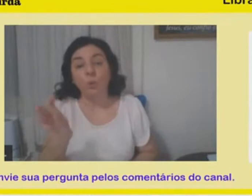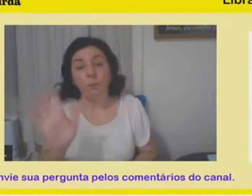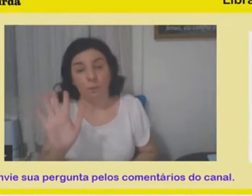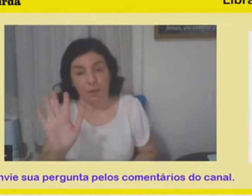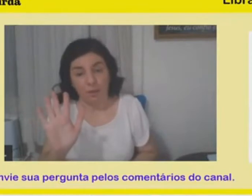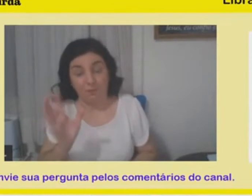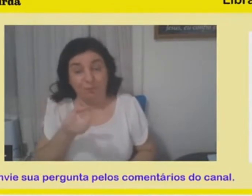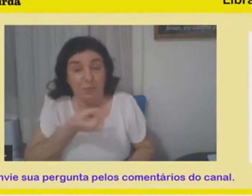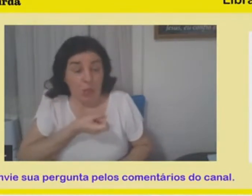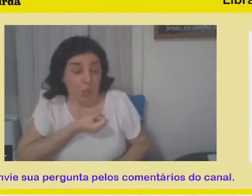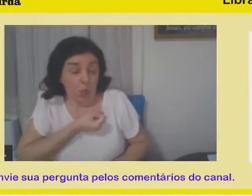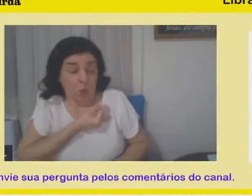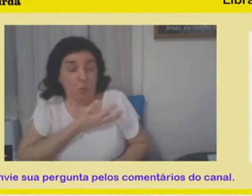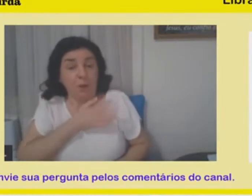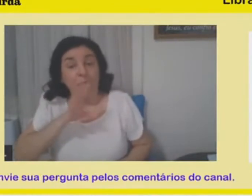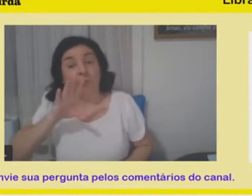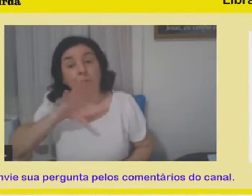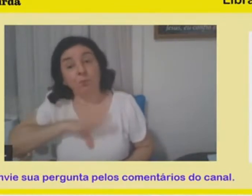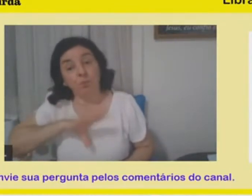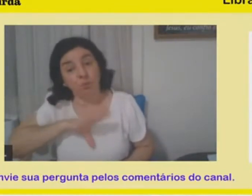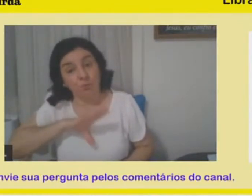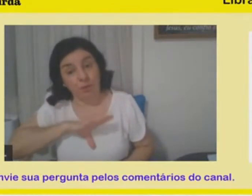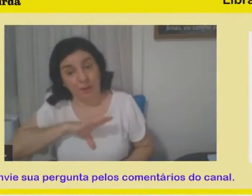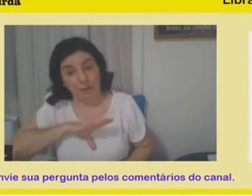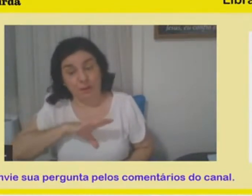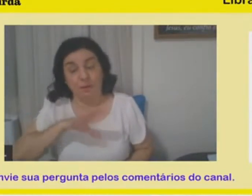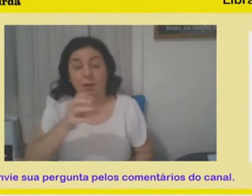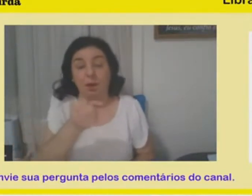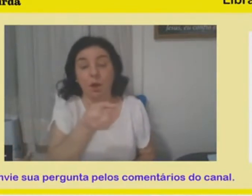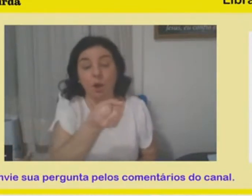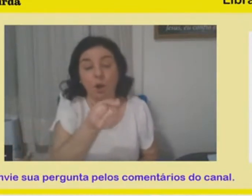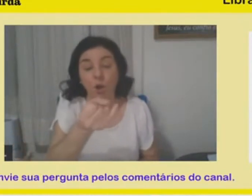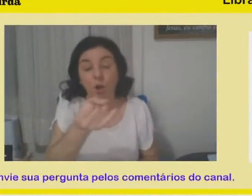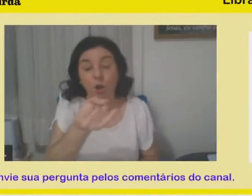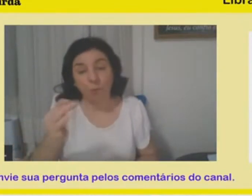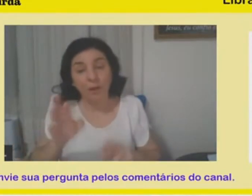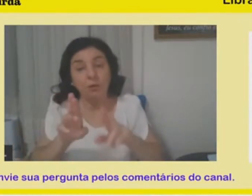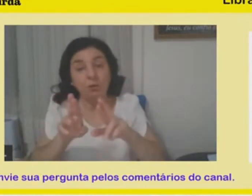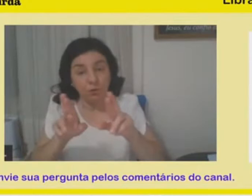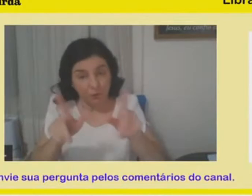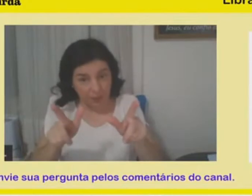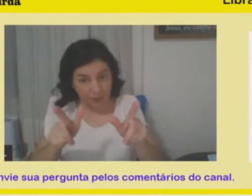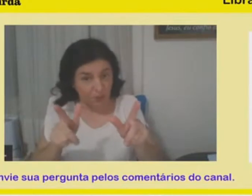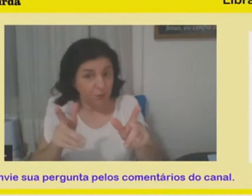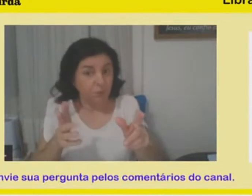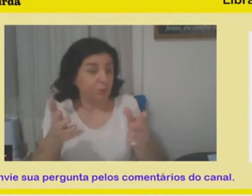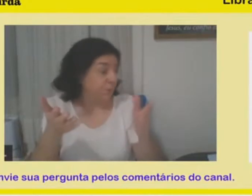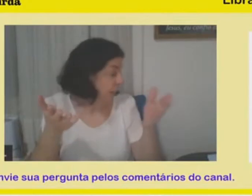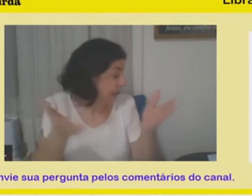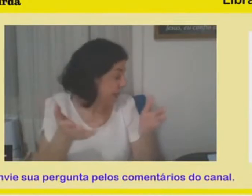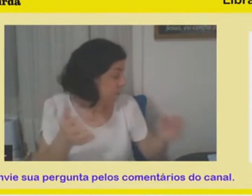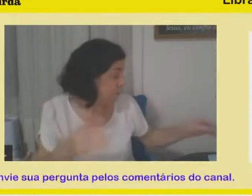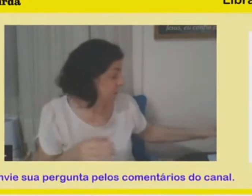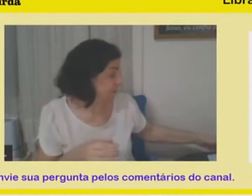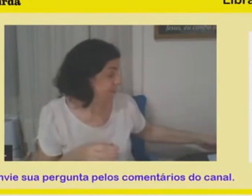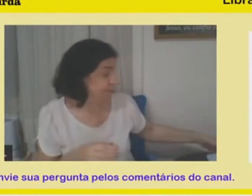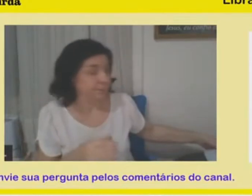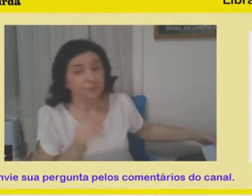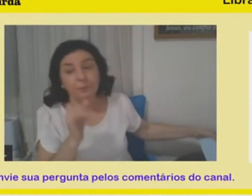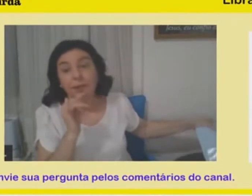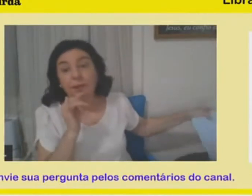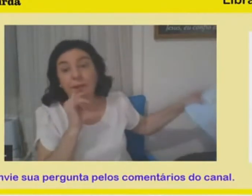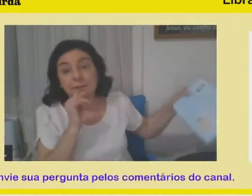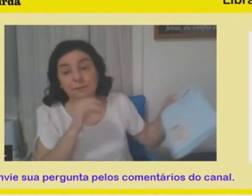São sobre estes números, não são desses números. Esse aqui é do português. Isso aqui são os números em língua de